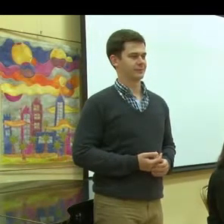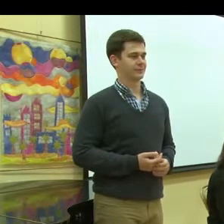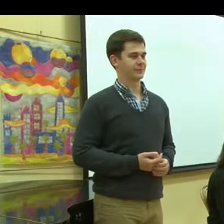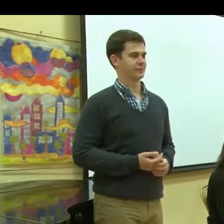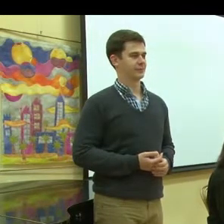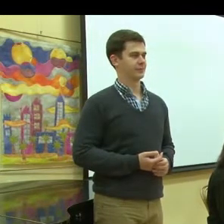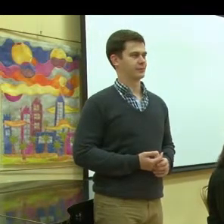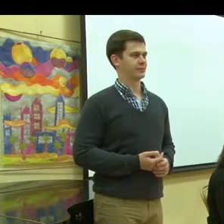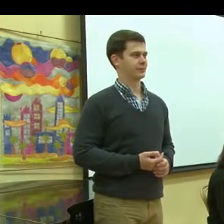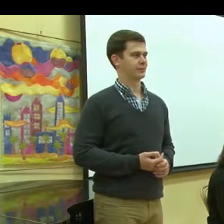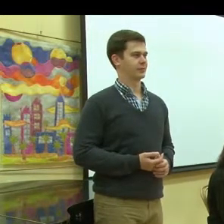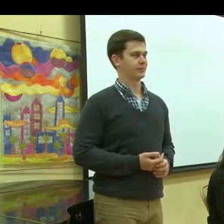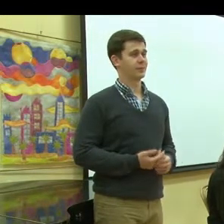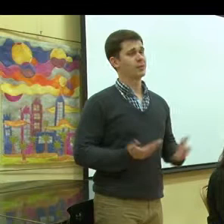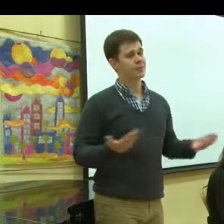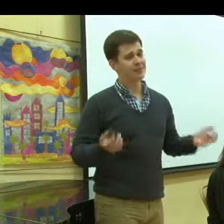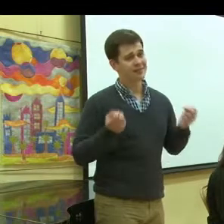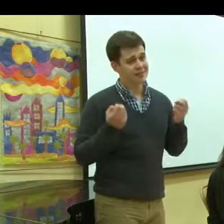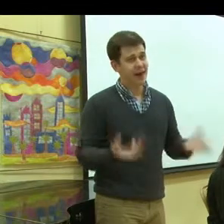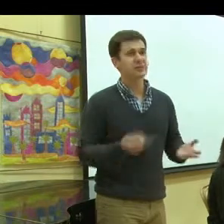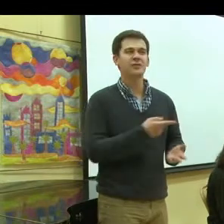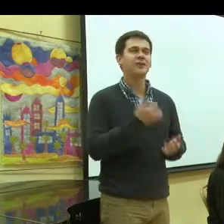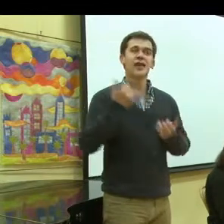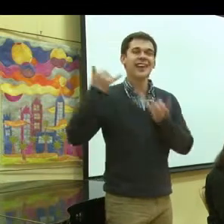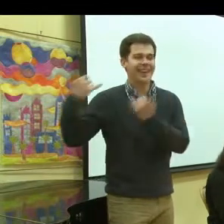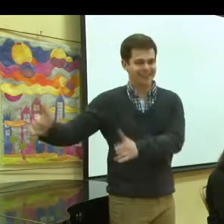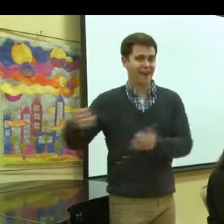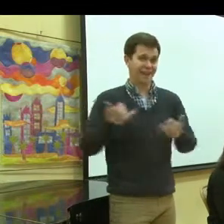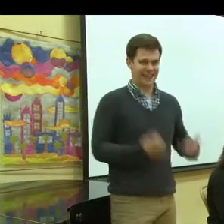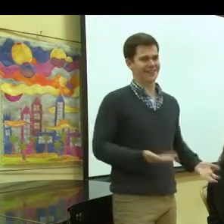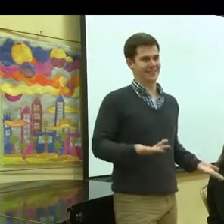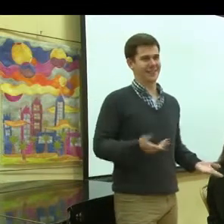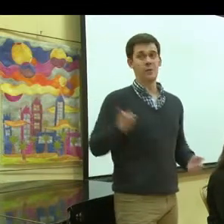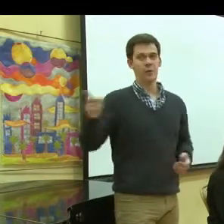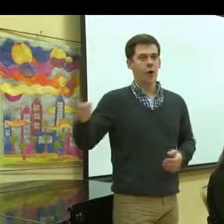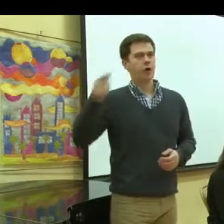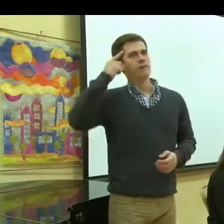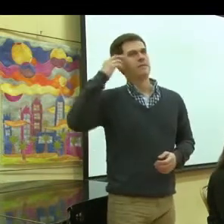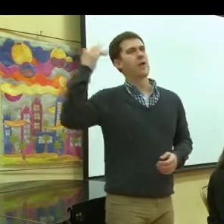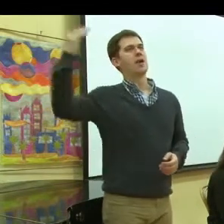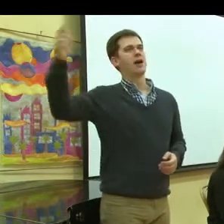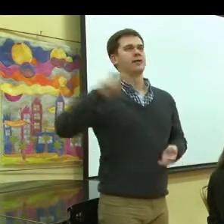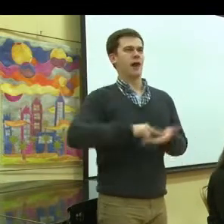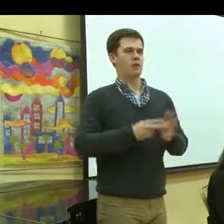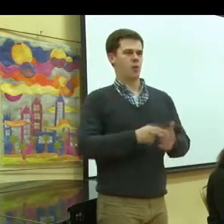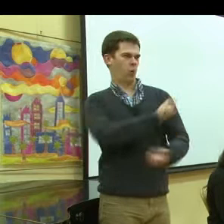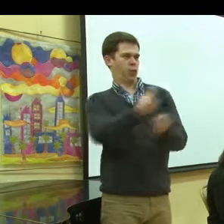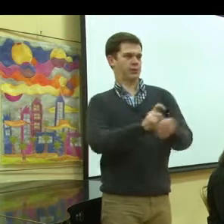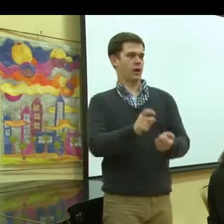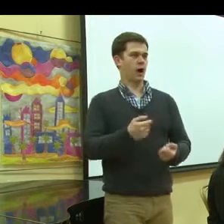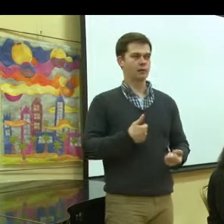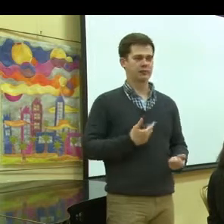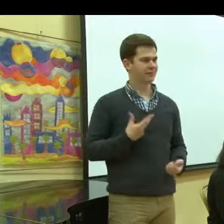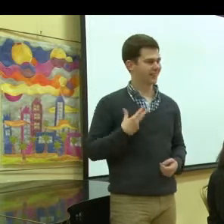Y claro, porque es otra visión, porque... No, właśnie, bo to jest ta inna wizja tego tanga. Por ejemplo, ¿por qué puedo yo tener una